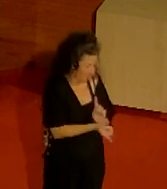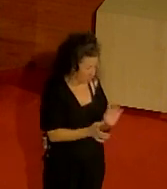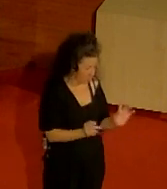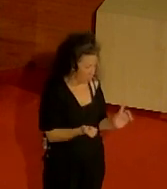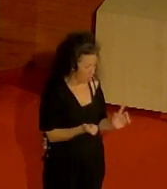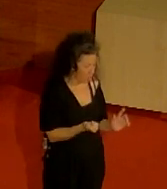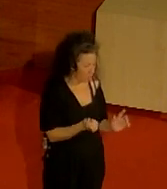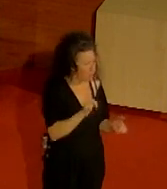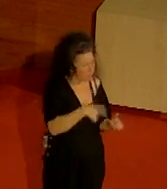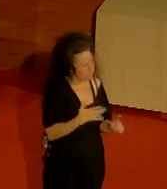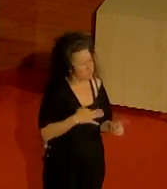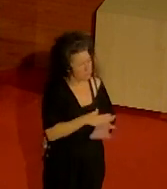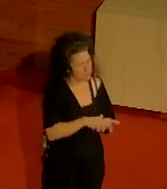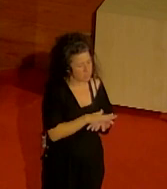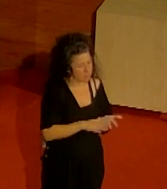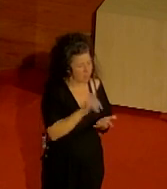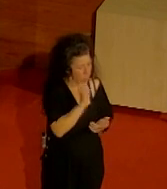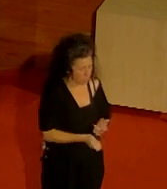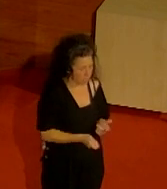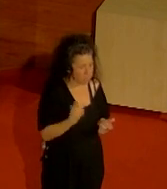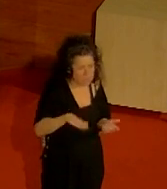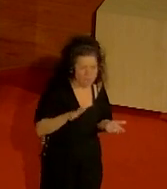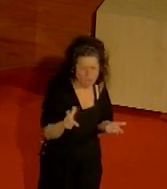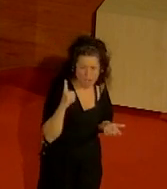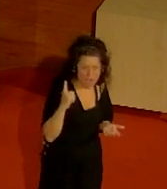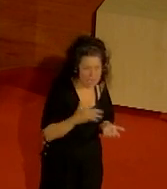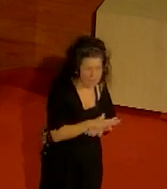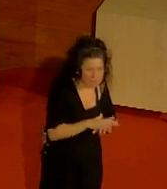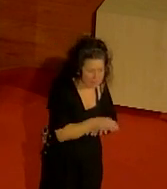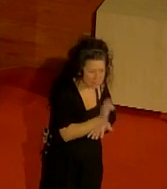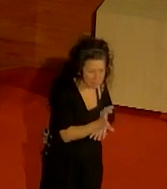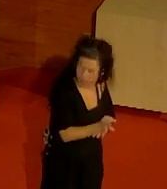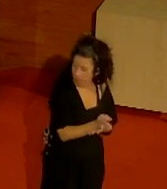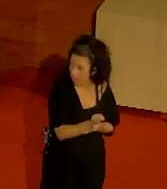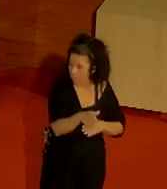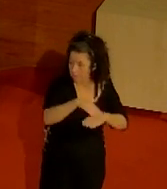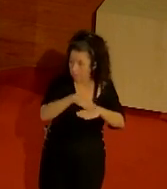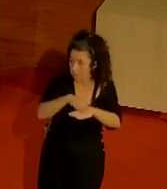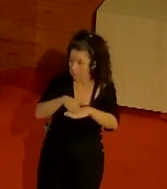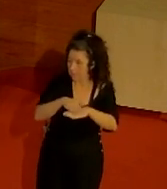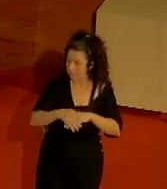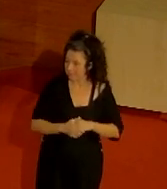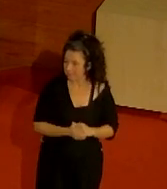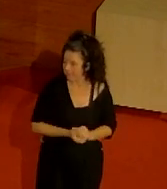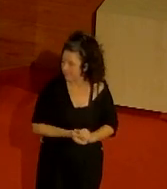podemos hablar de Ucrania también. Pero creo que ya hablasteis, ¿no?, ayer. Perdón. A ver.